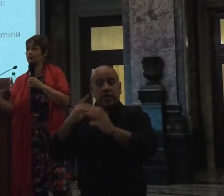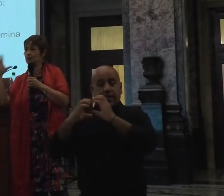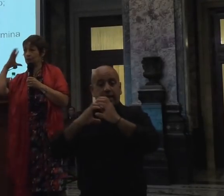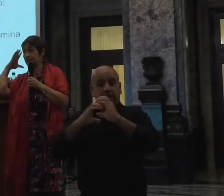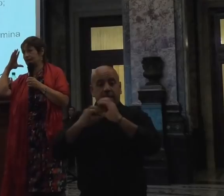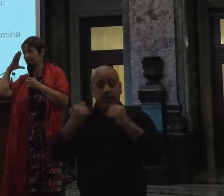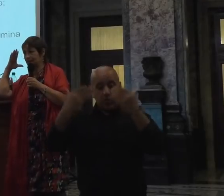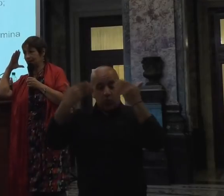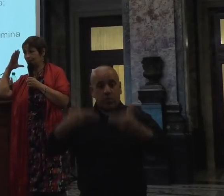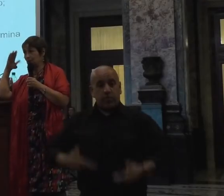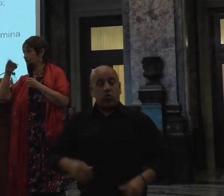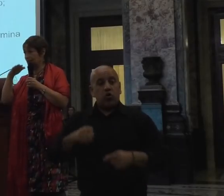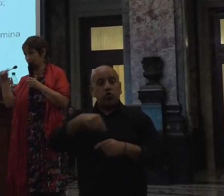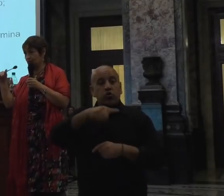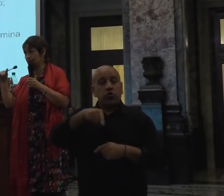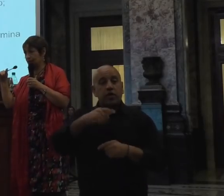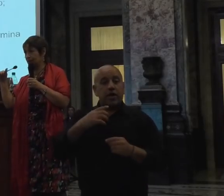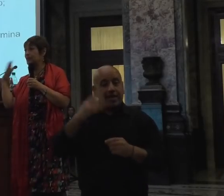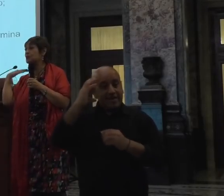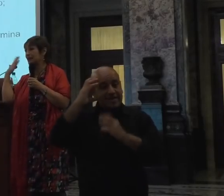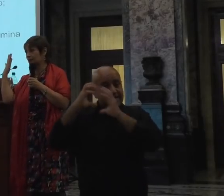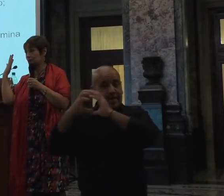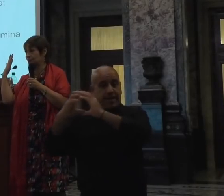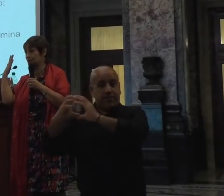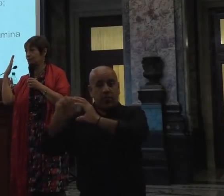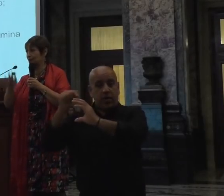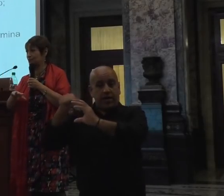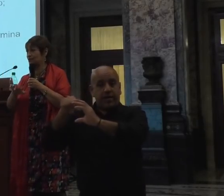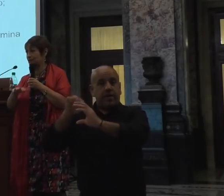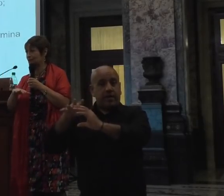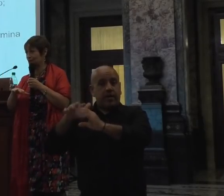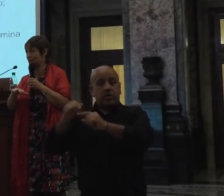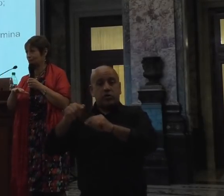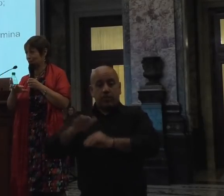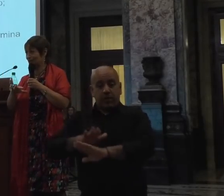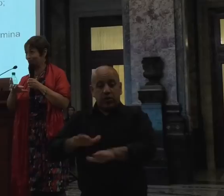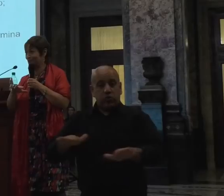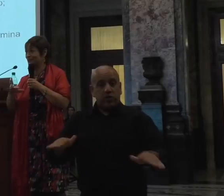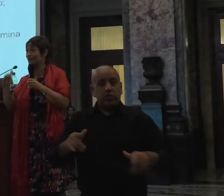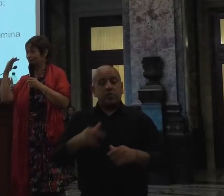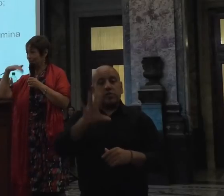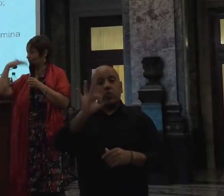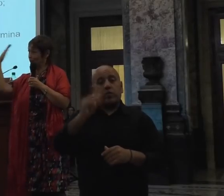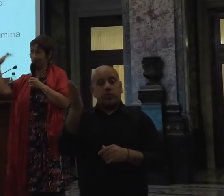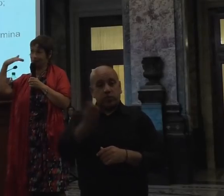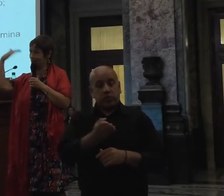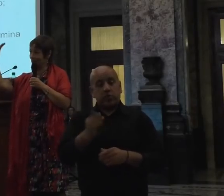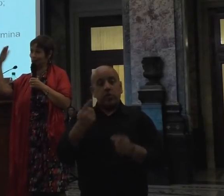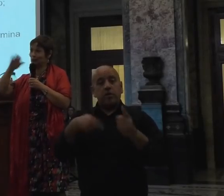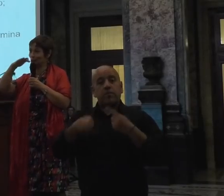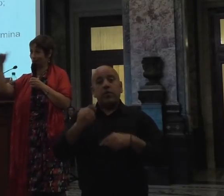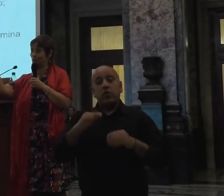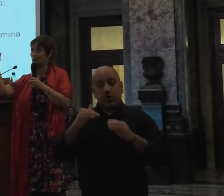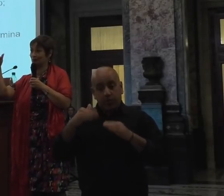del cuerpo está en el cerebro y es constante. Eso es para adultos, para los niños es hasta un 50%. Pero más allá